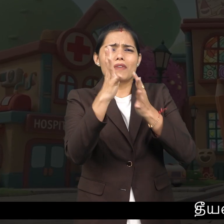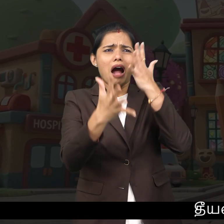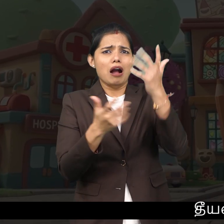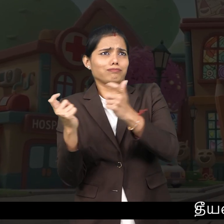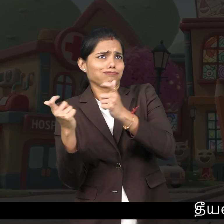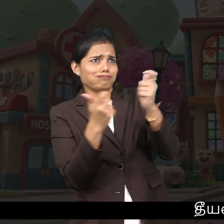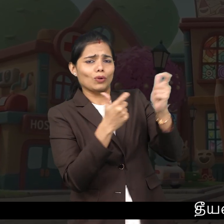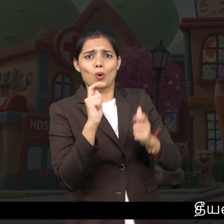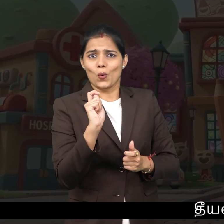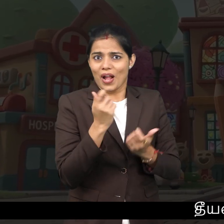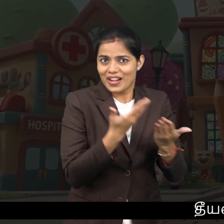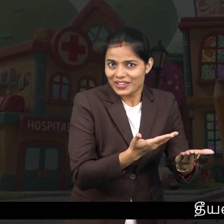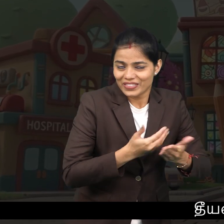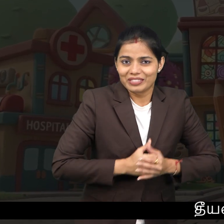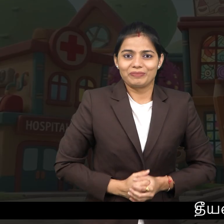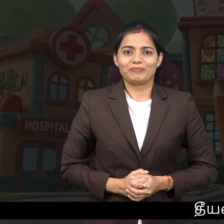தீயணைப்பு சேவைகள்,